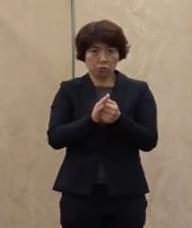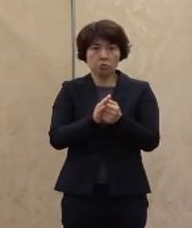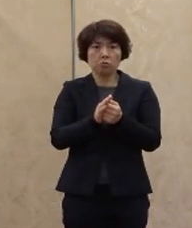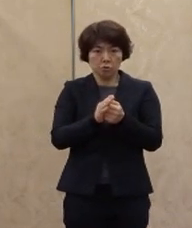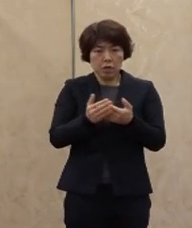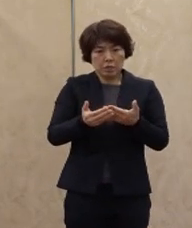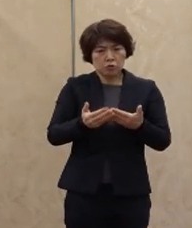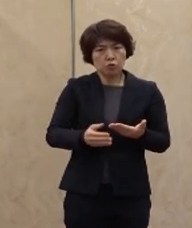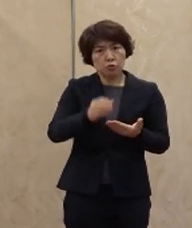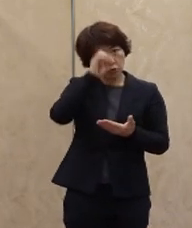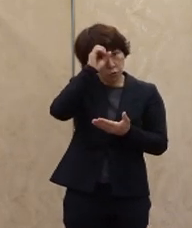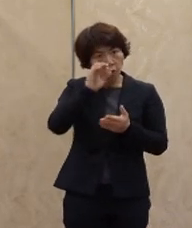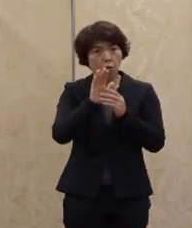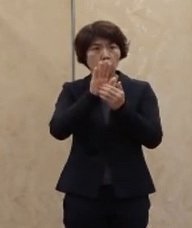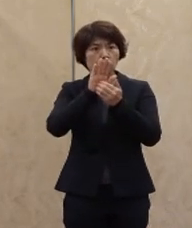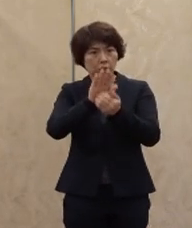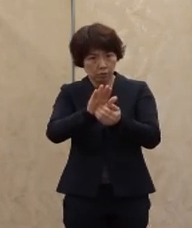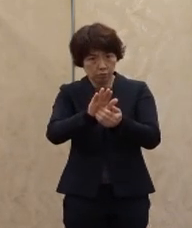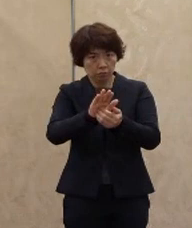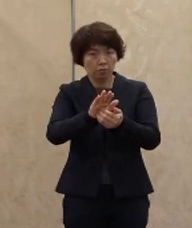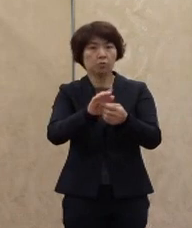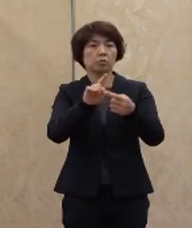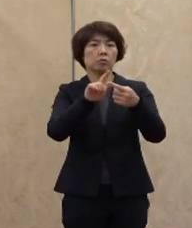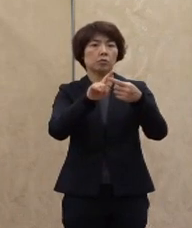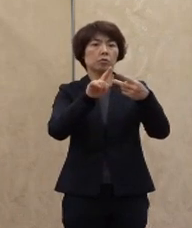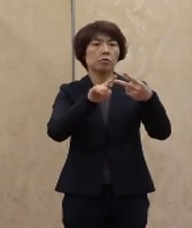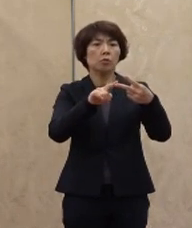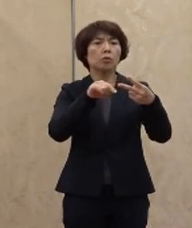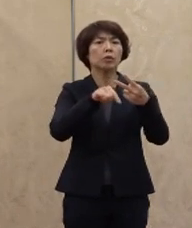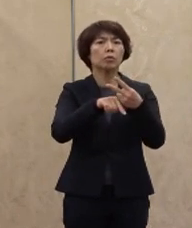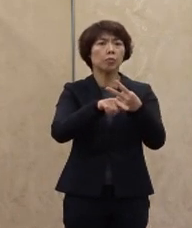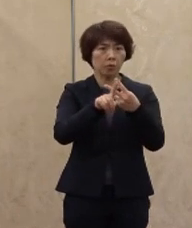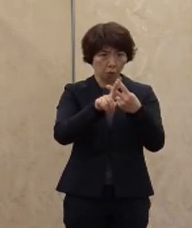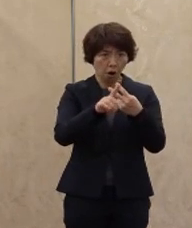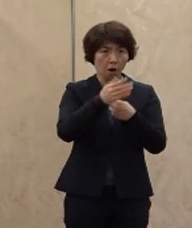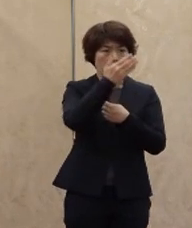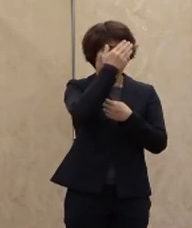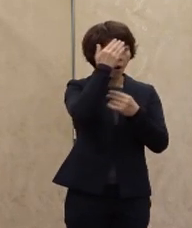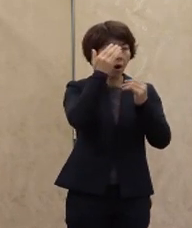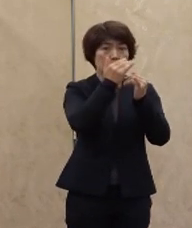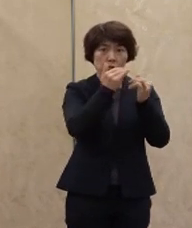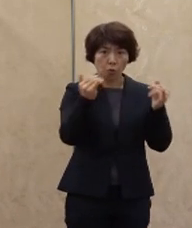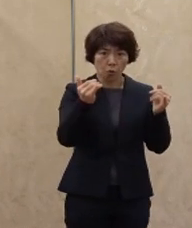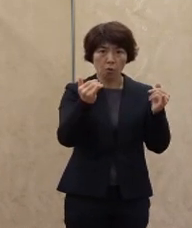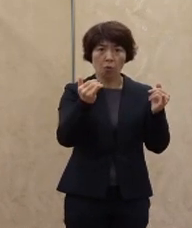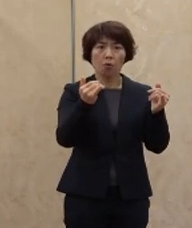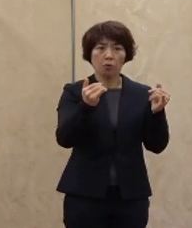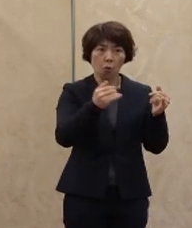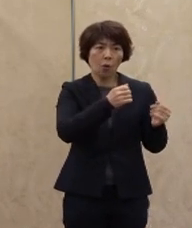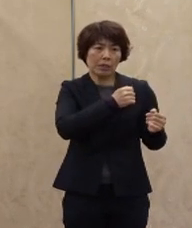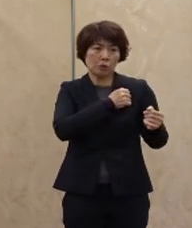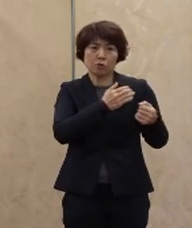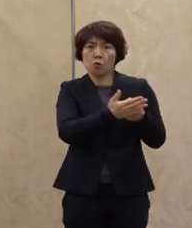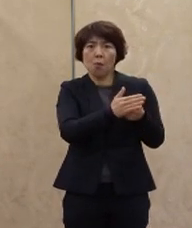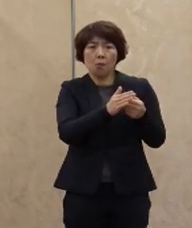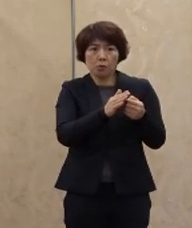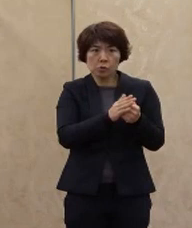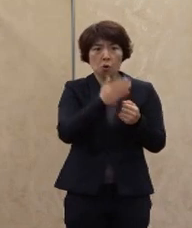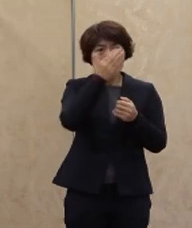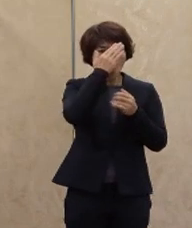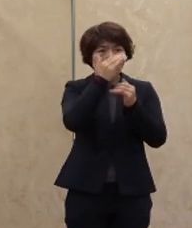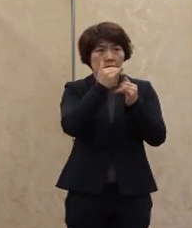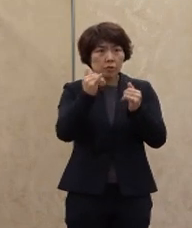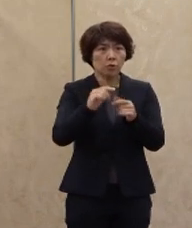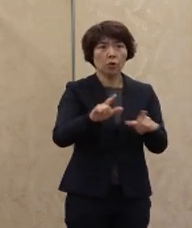重症化を防ぐ、これが1つ。もう1つのワクチンの意味は若い人、若い世代の命を守る、若い世代